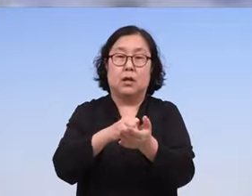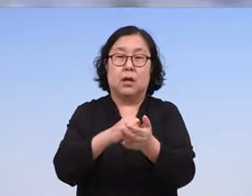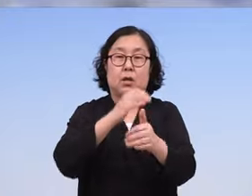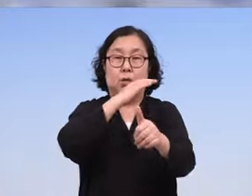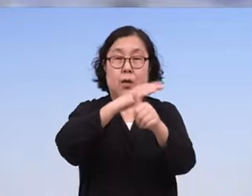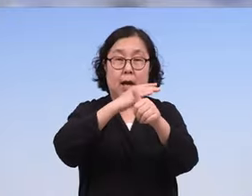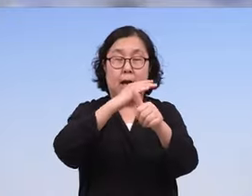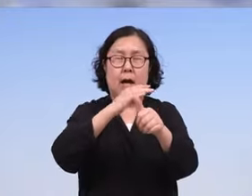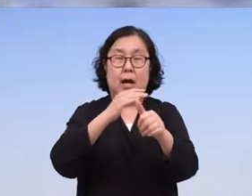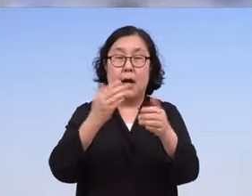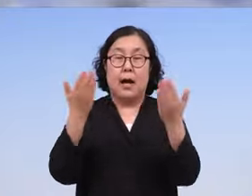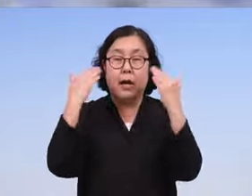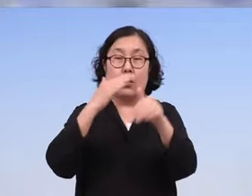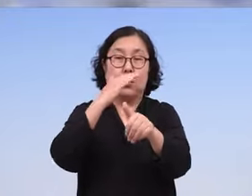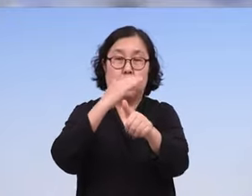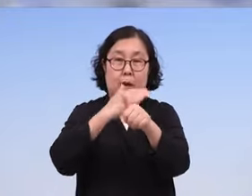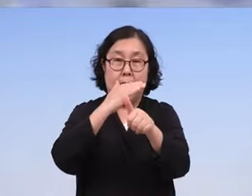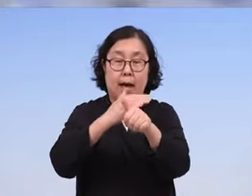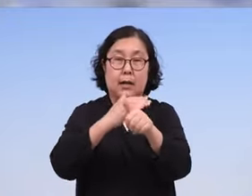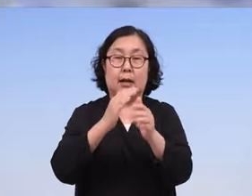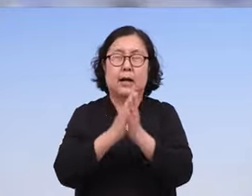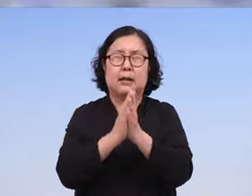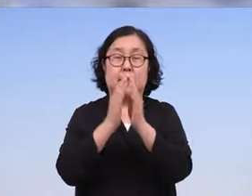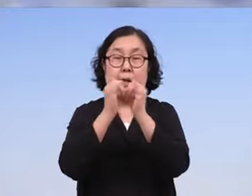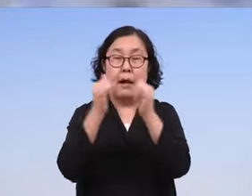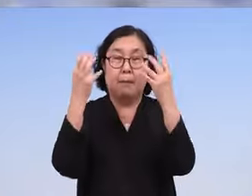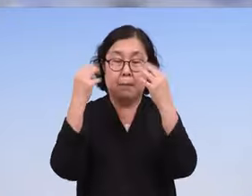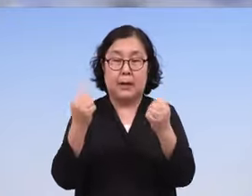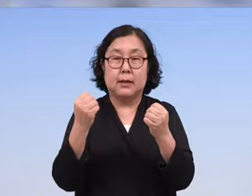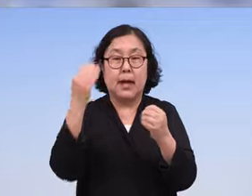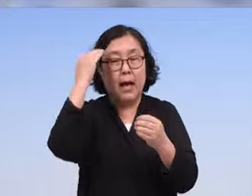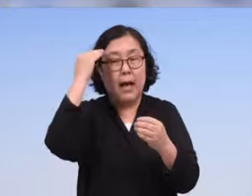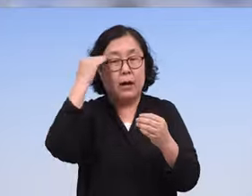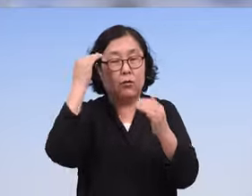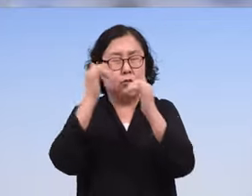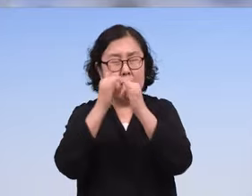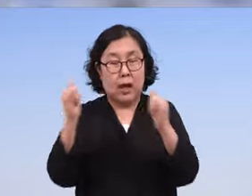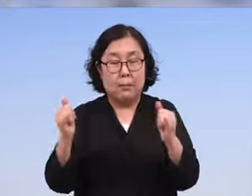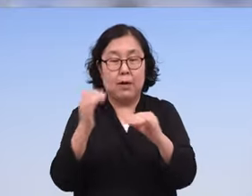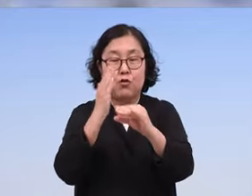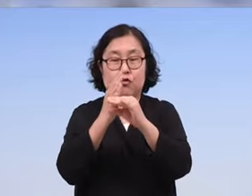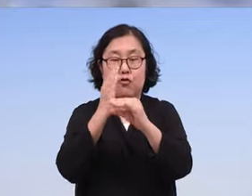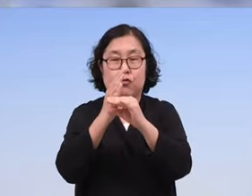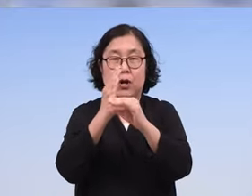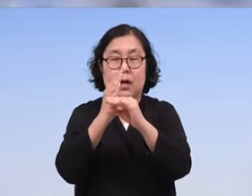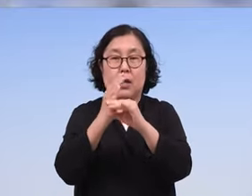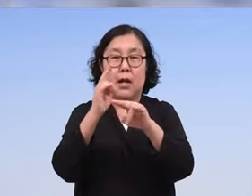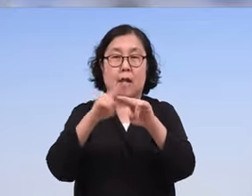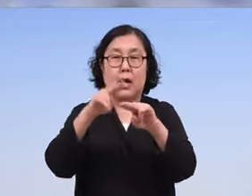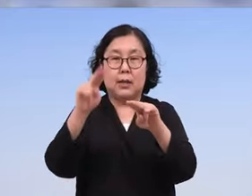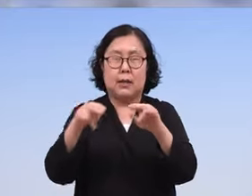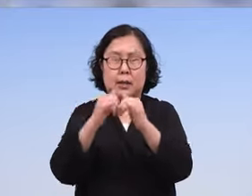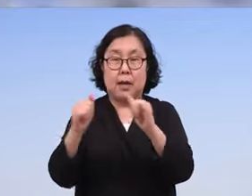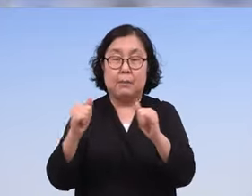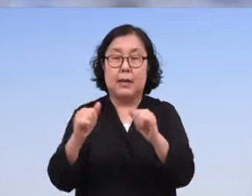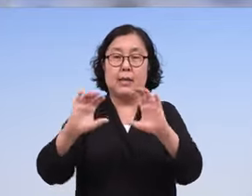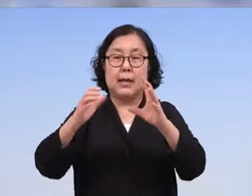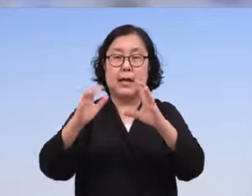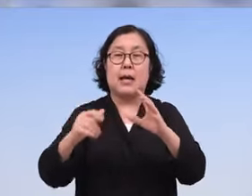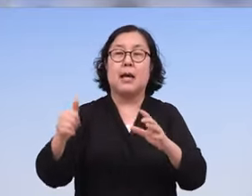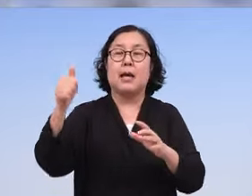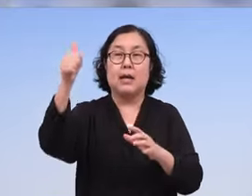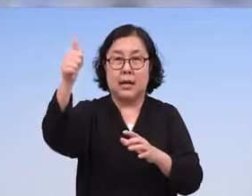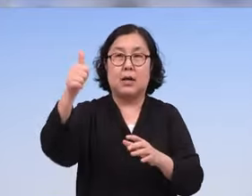여러 민족들이 많은데 하버드 대학교에 이 한인들 또 한국 사람들이 도중 하차하는 확률이 전 세계에서